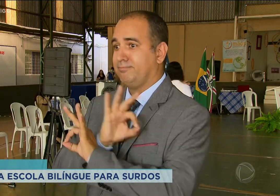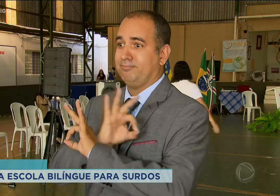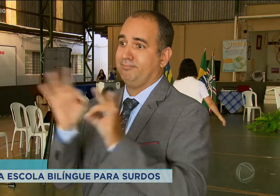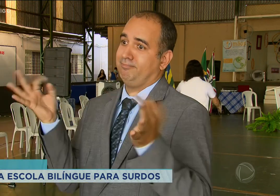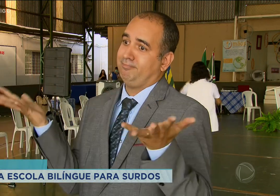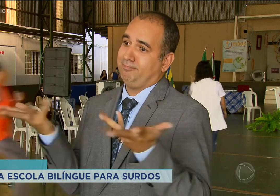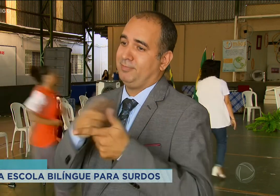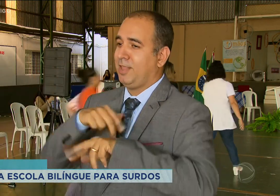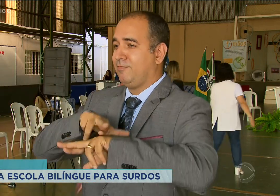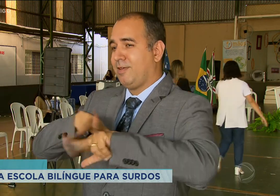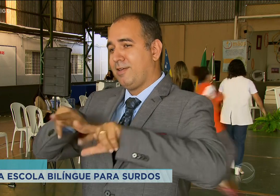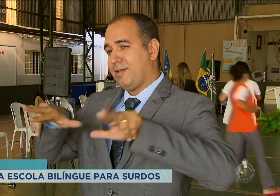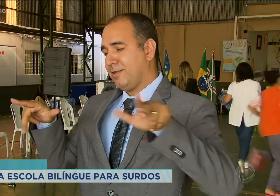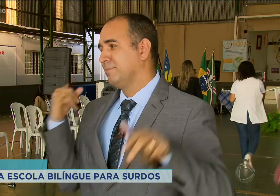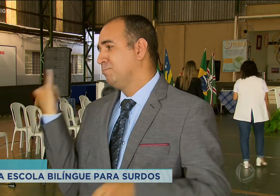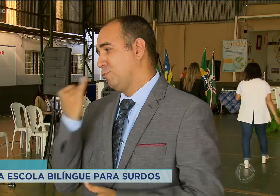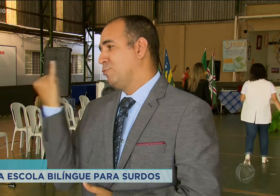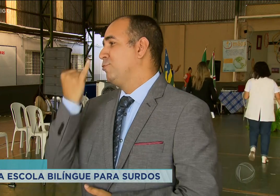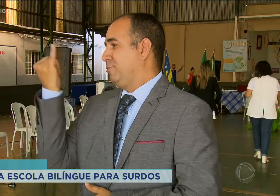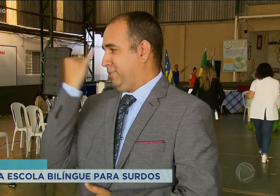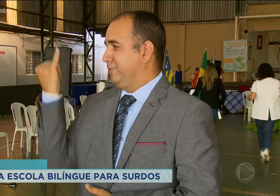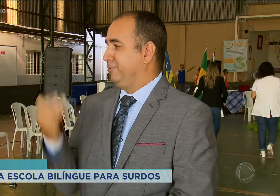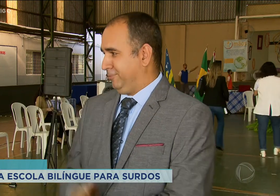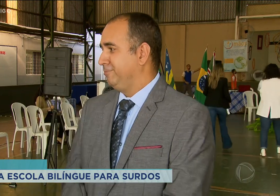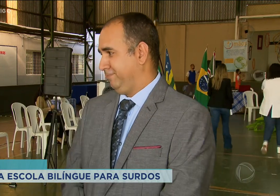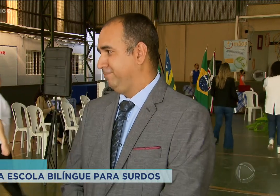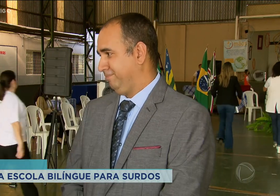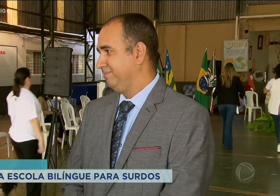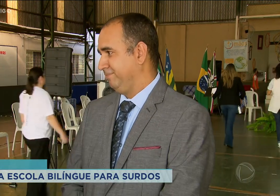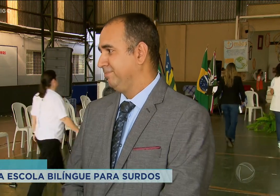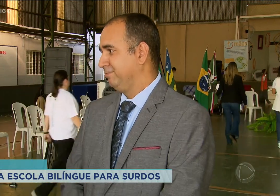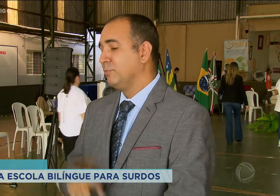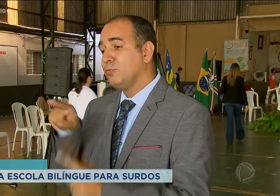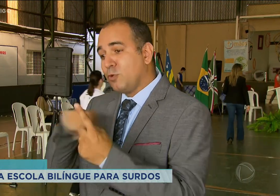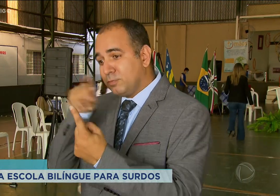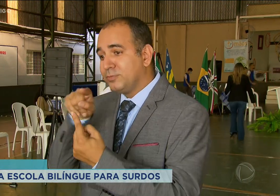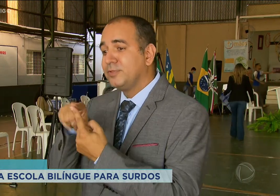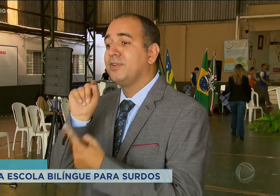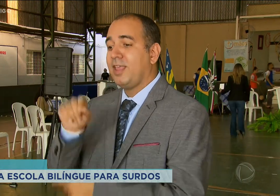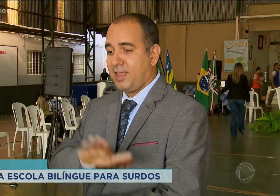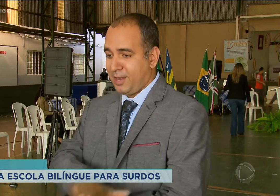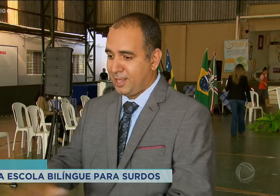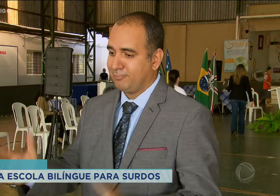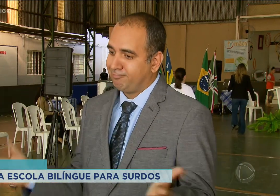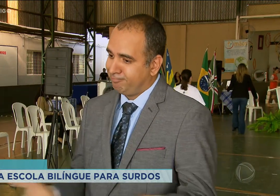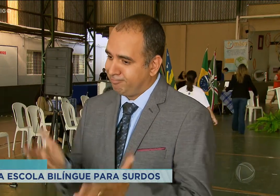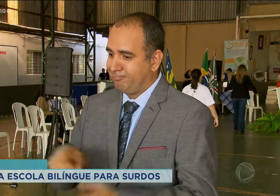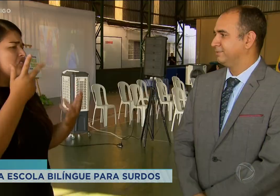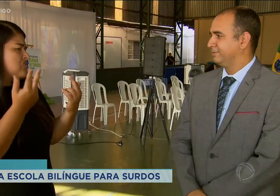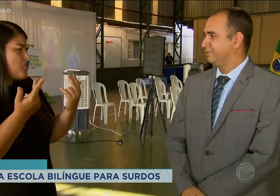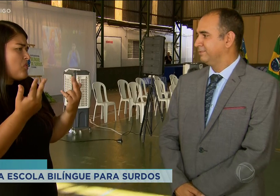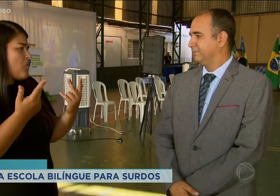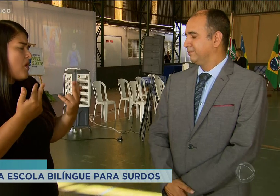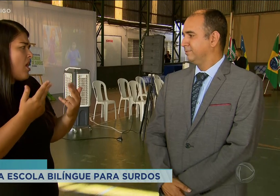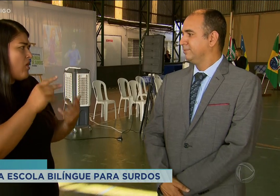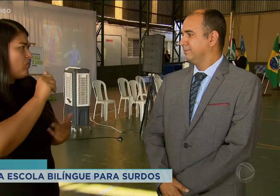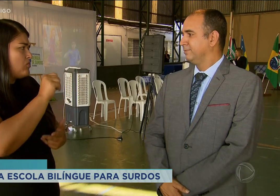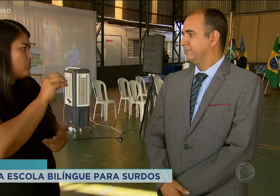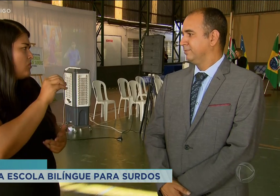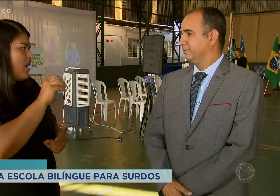um reconhecimento da sua identidade, cultura surda e é extremamente importante. O presidente da associação, Leonardo,